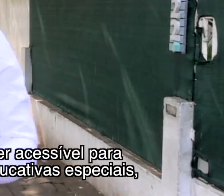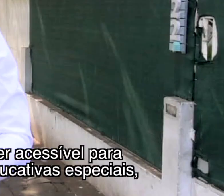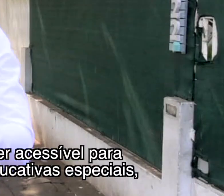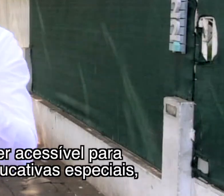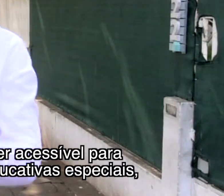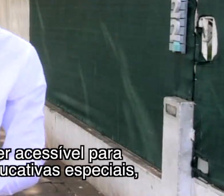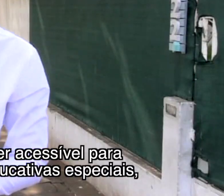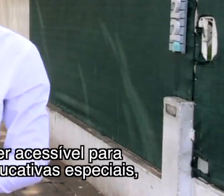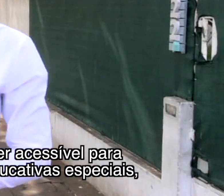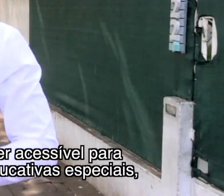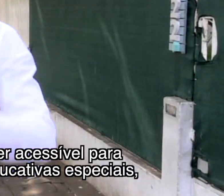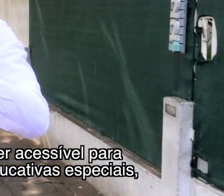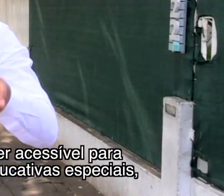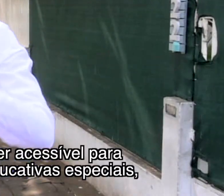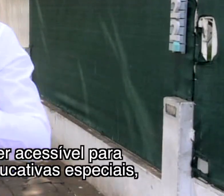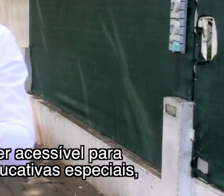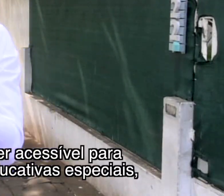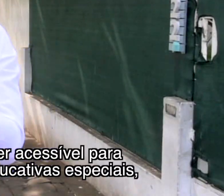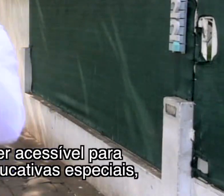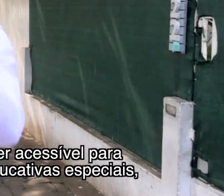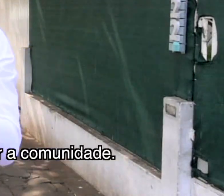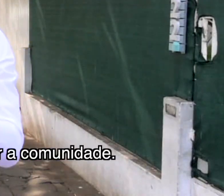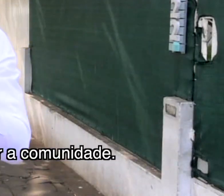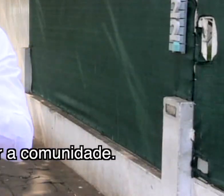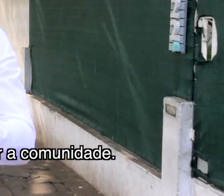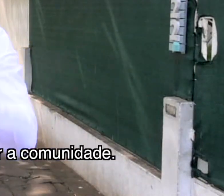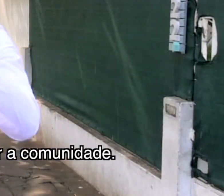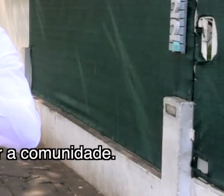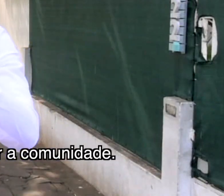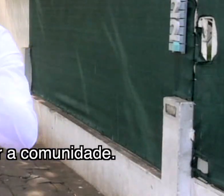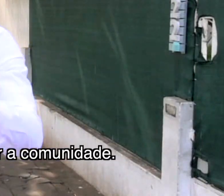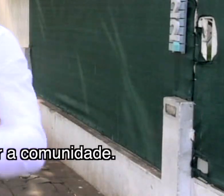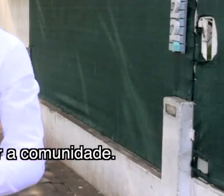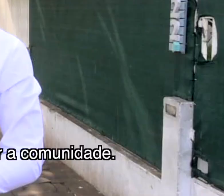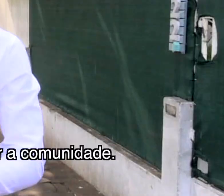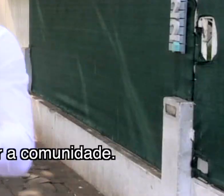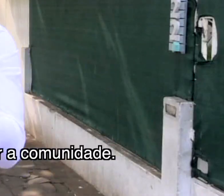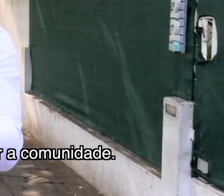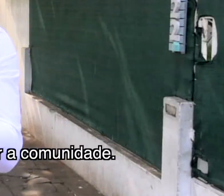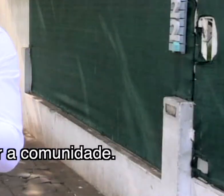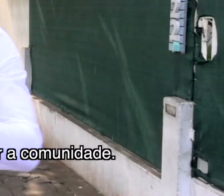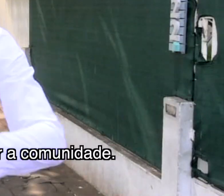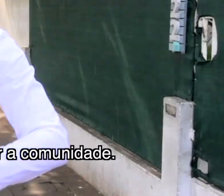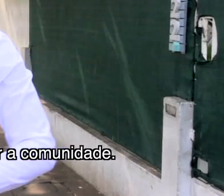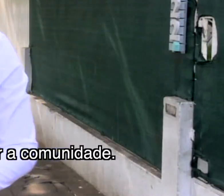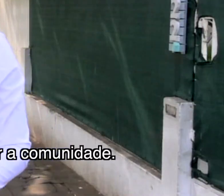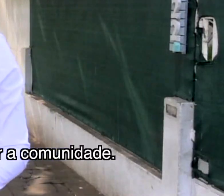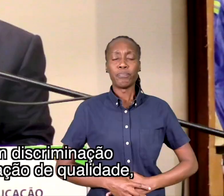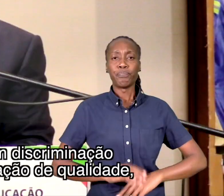Nyusi, além de ser acessível para alunos com necessidades educativas especiais, a educação deve envolver a